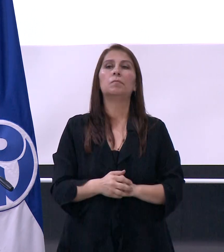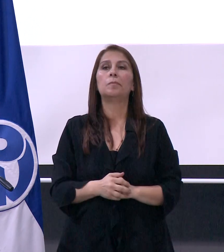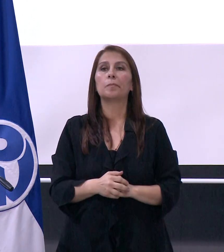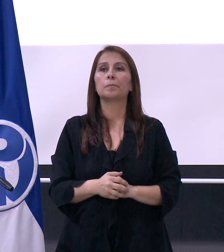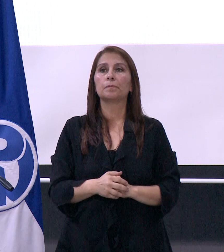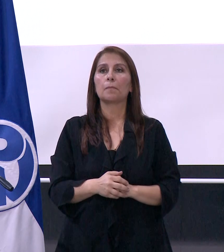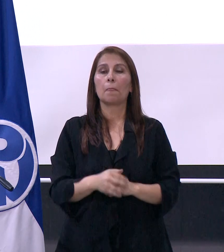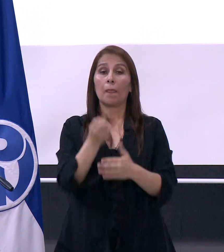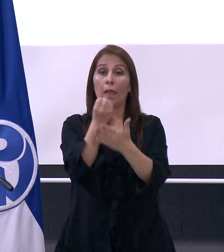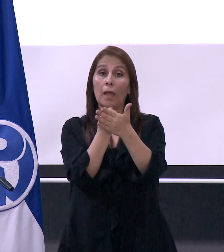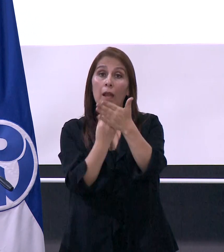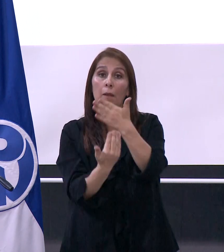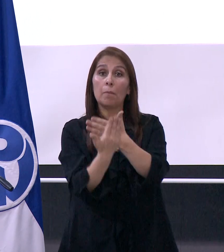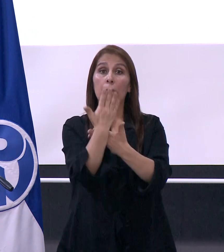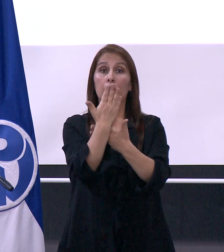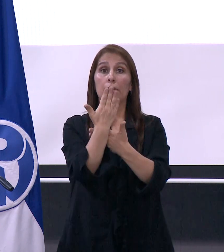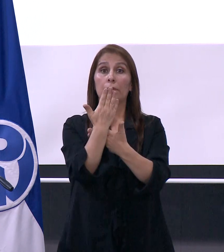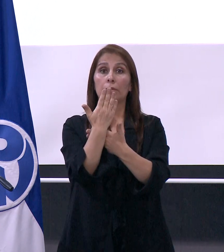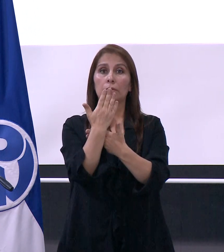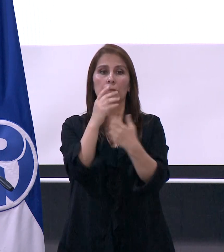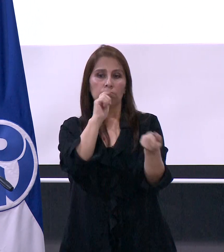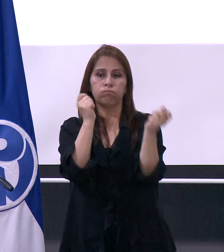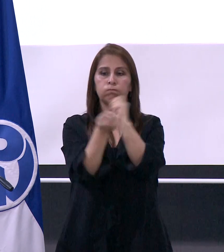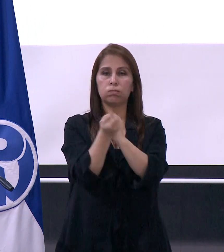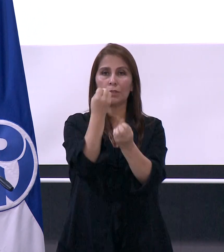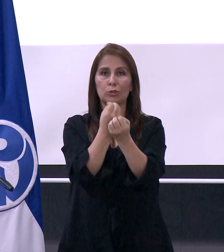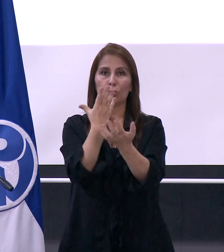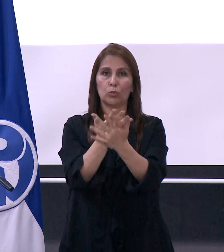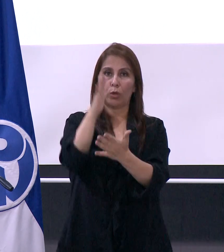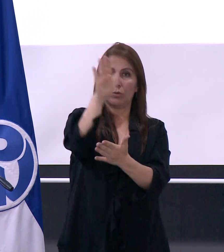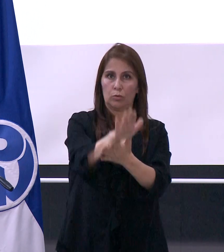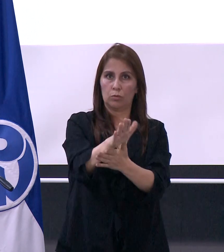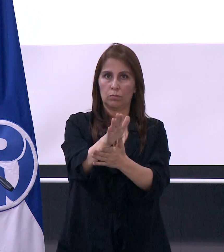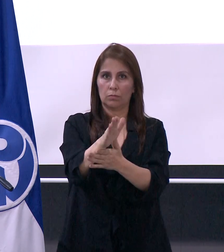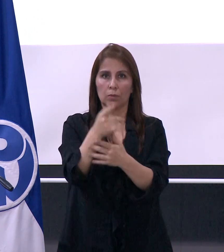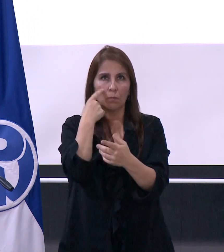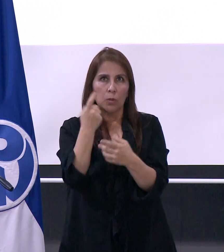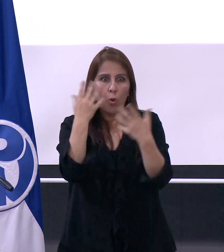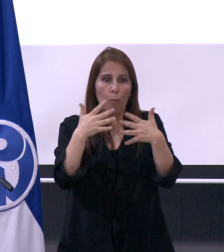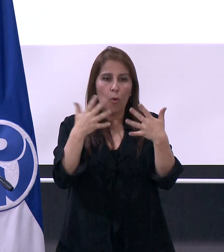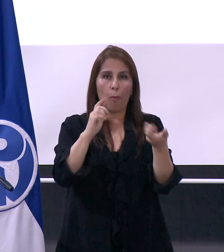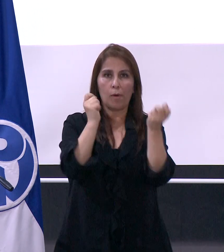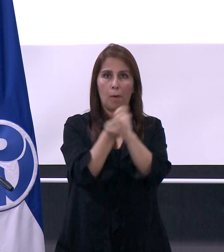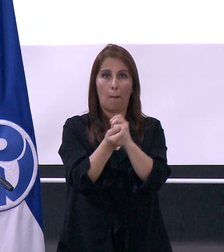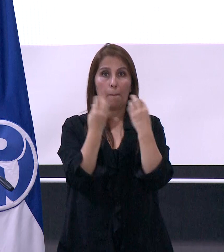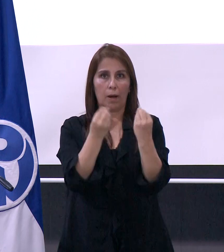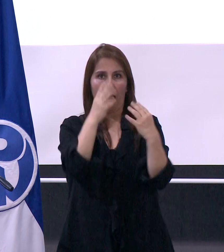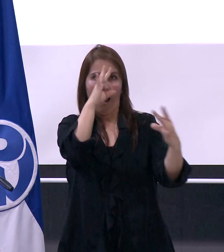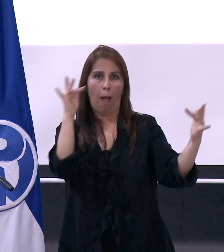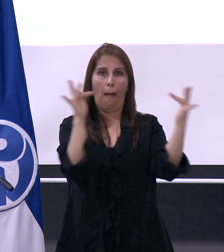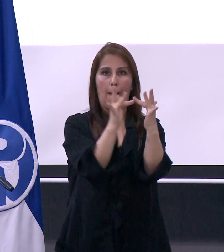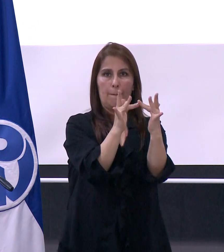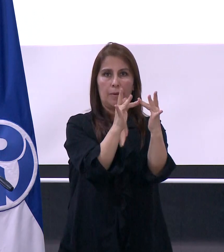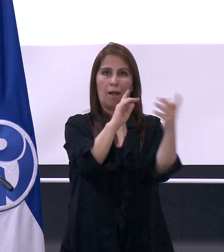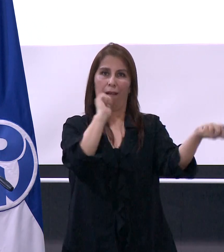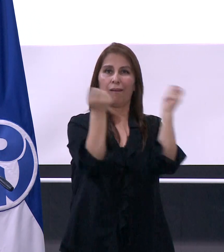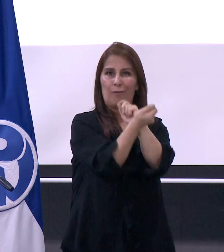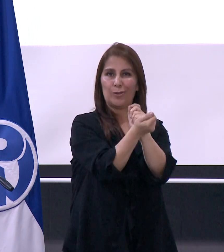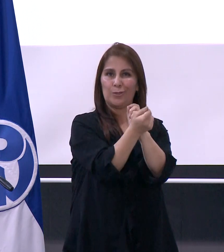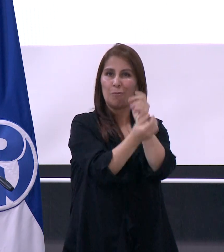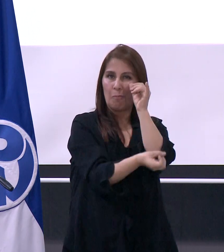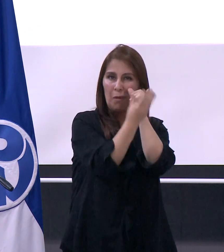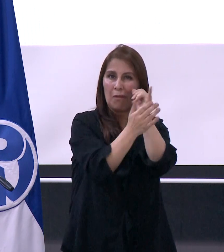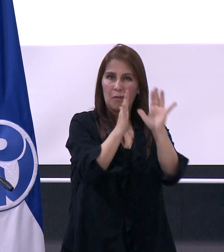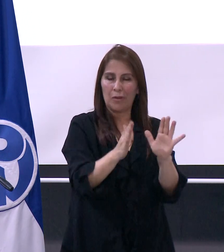felipe n busco una transformación estructural que le permitiera ponerse a tono con el movimiento de renovación pedagógica todo esto